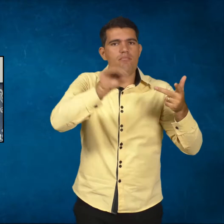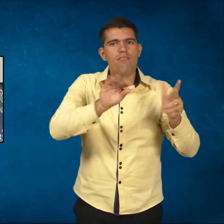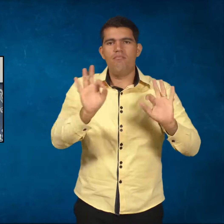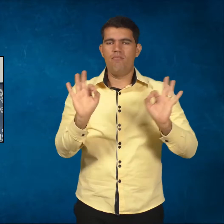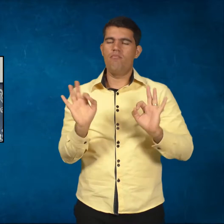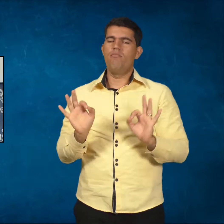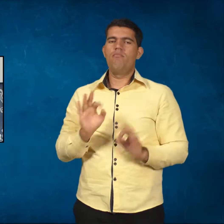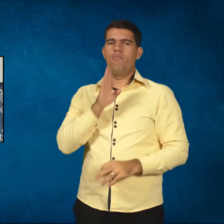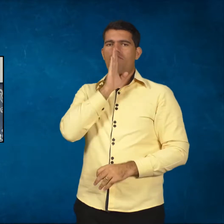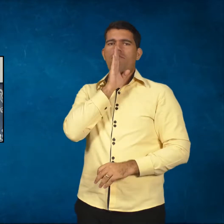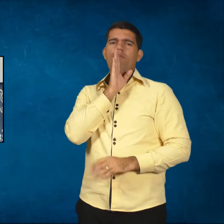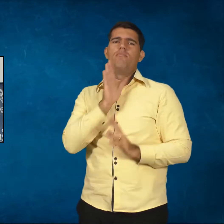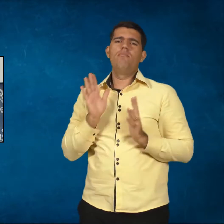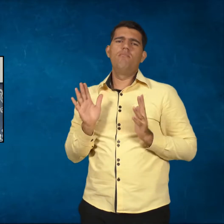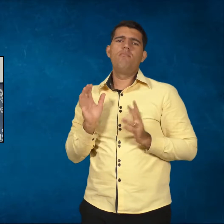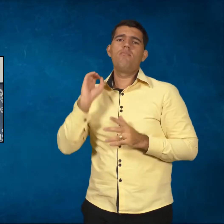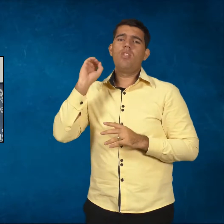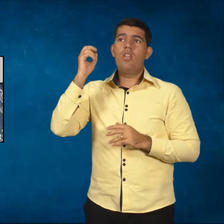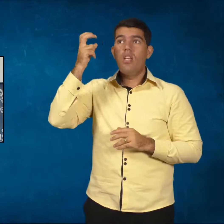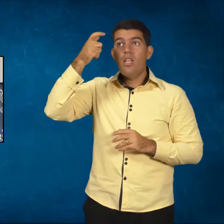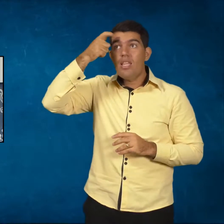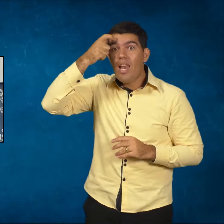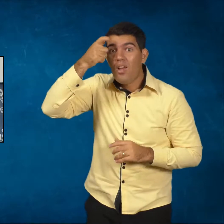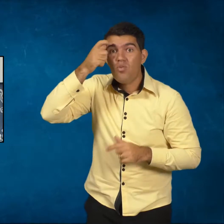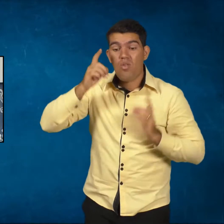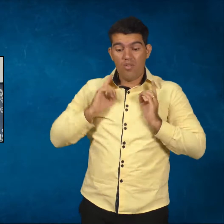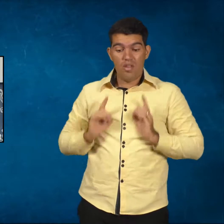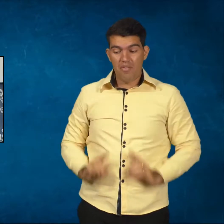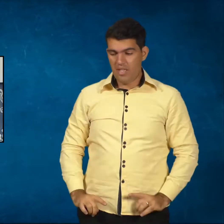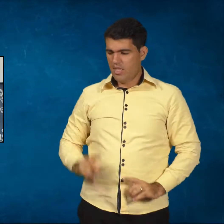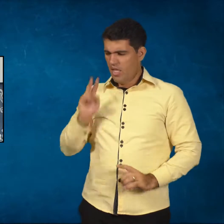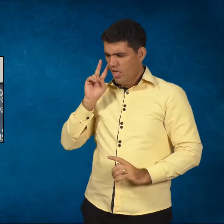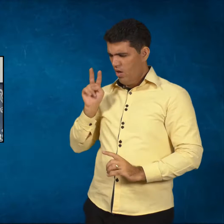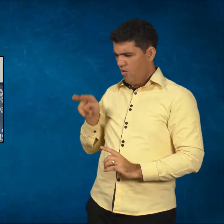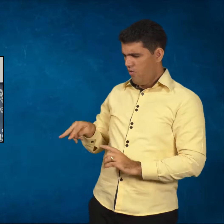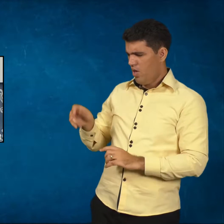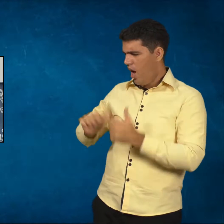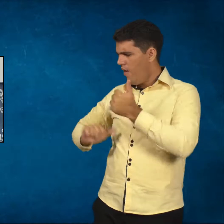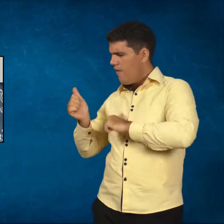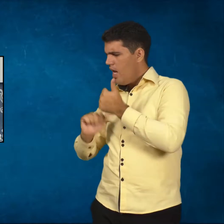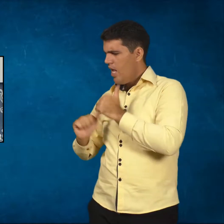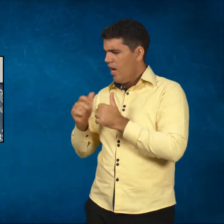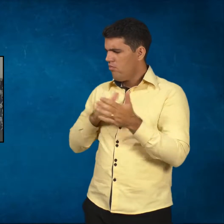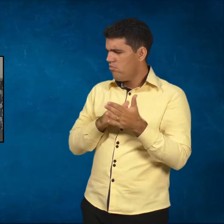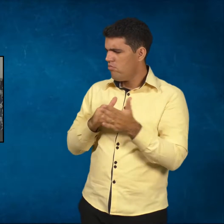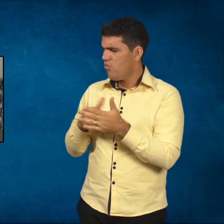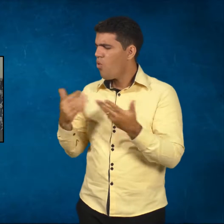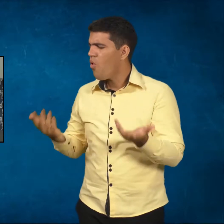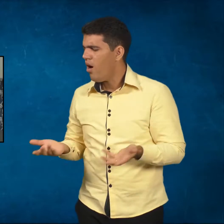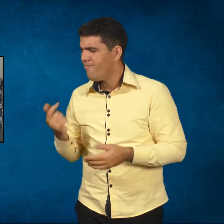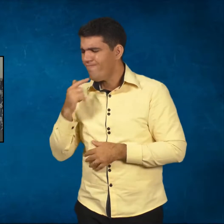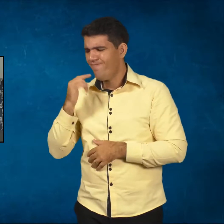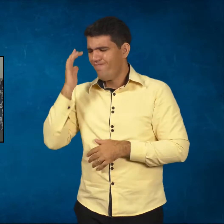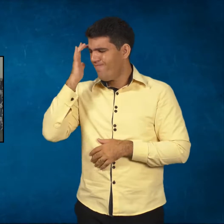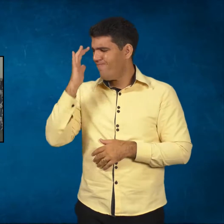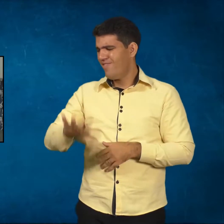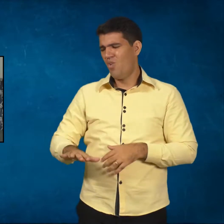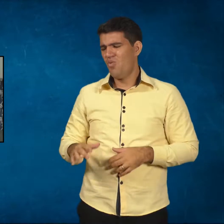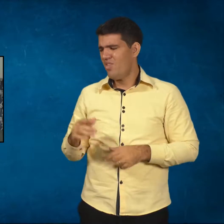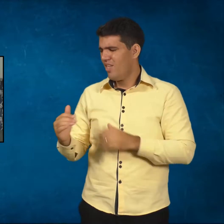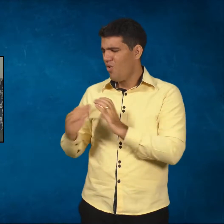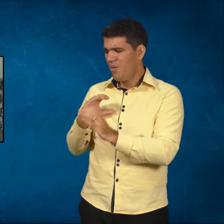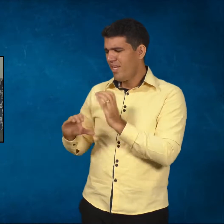deficiência intelectual, que às vezes é até difícil de conseguir avaliar o quanto ela é comprometida. Aí eu tiro ele de uma